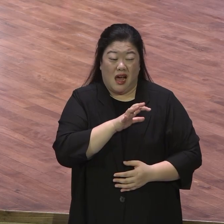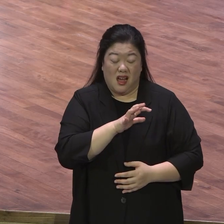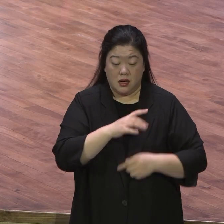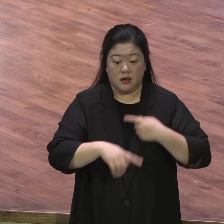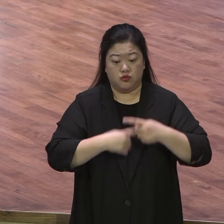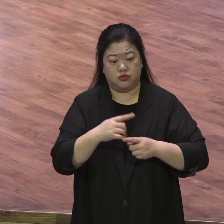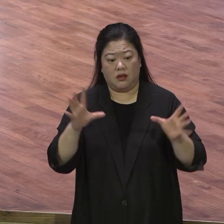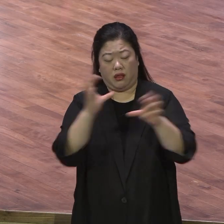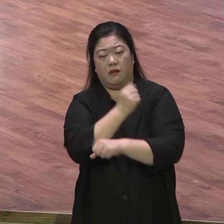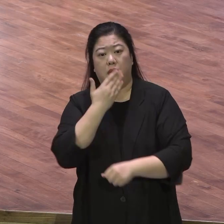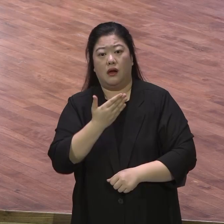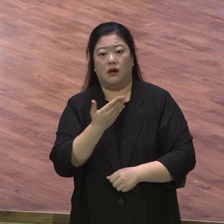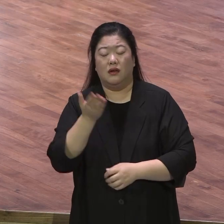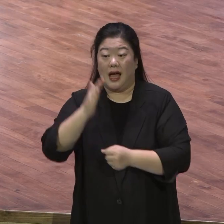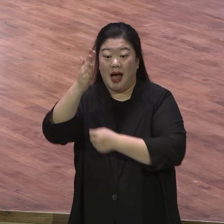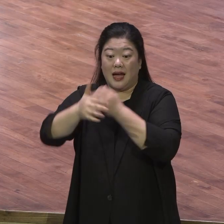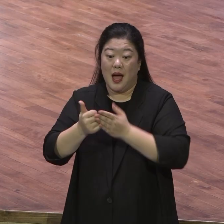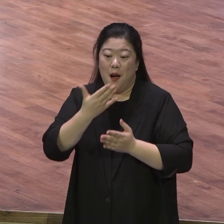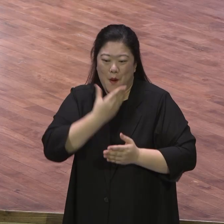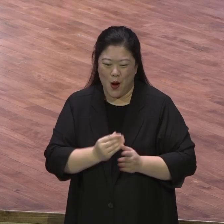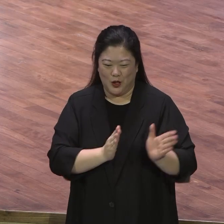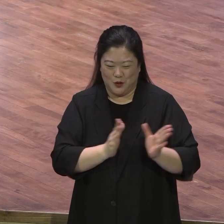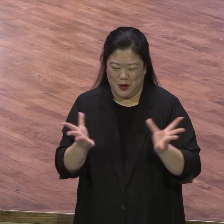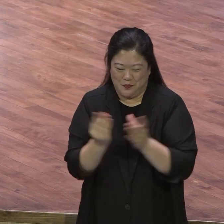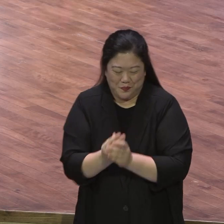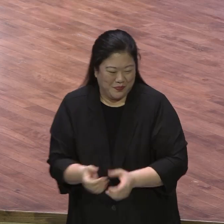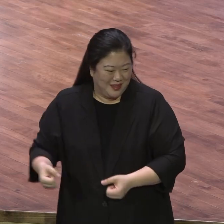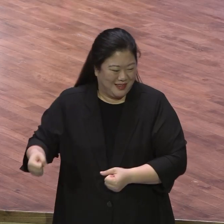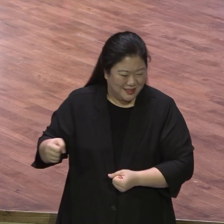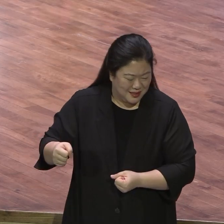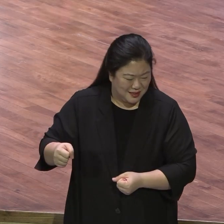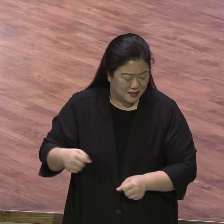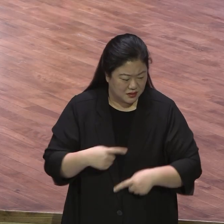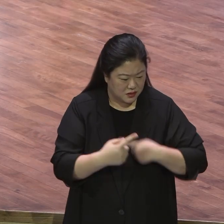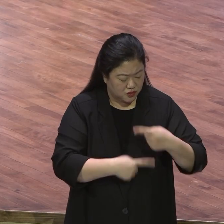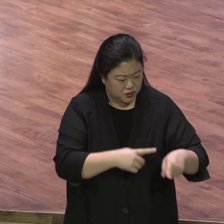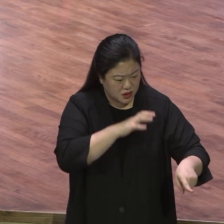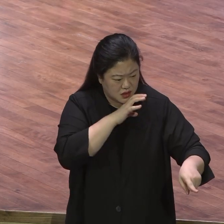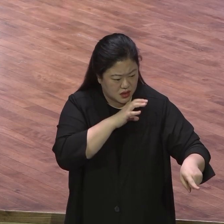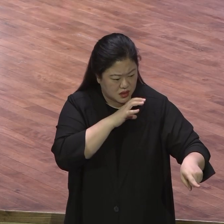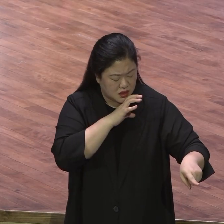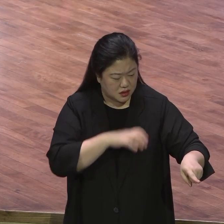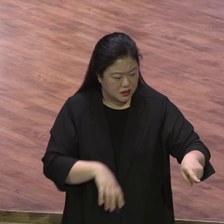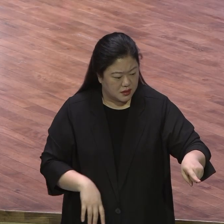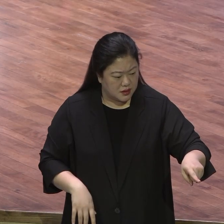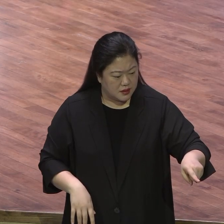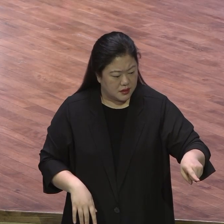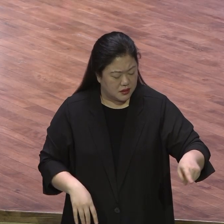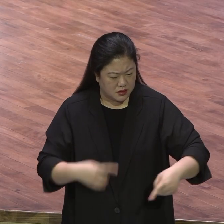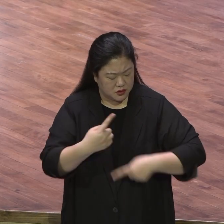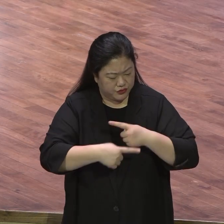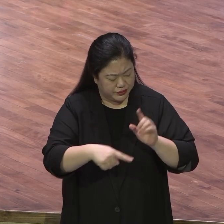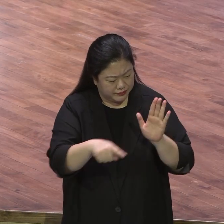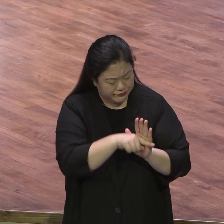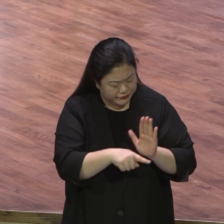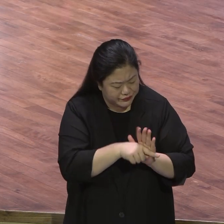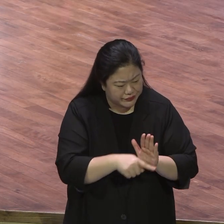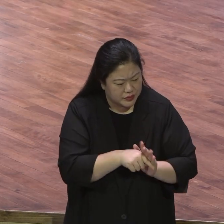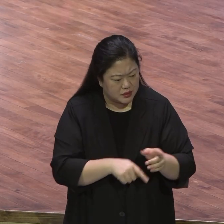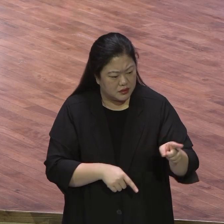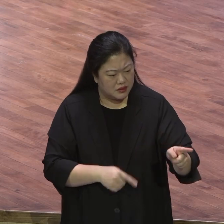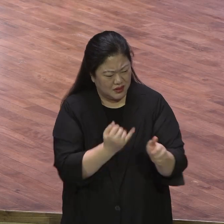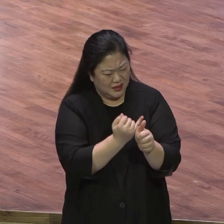응답을 하나님이 적복을 주시라고 다 준비됐는데 또 불신앙이 들어와. 남편 통해, 아내 통해, 자식을 통해서